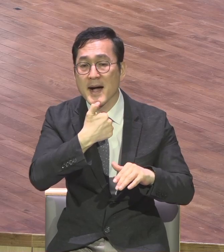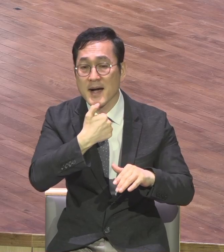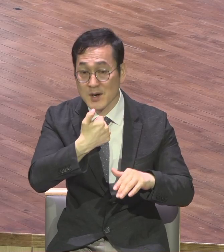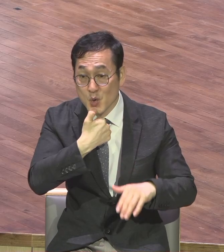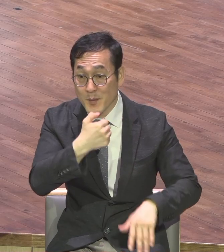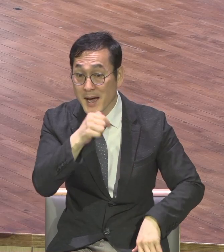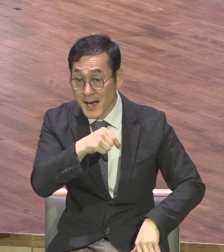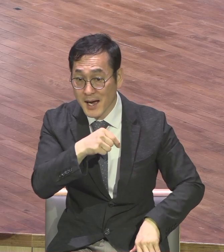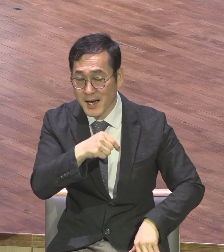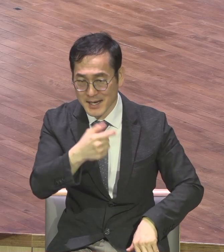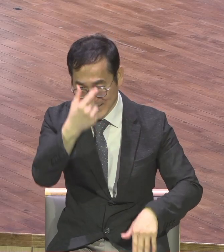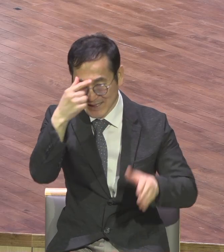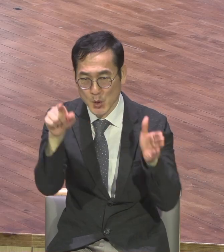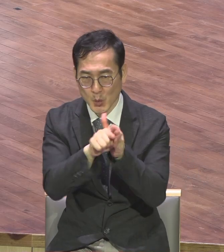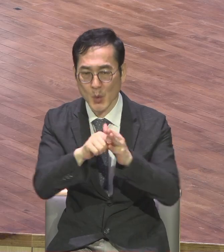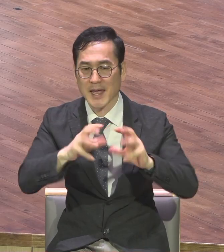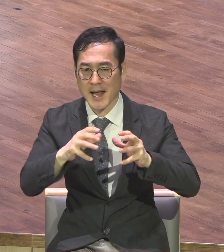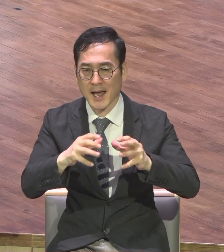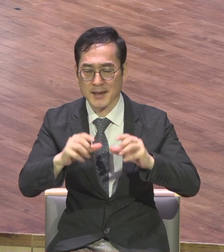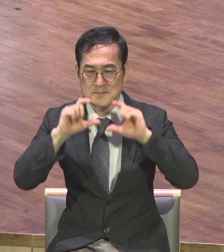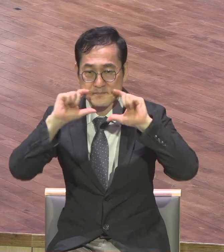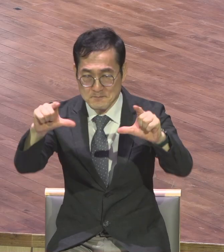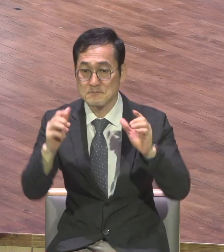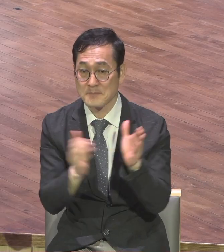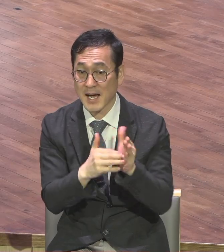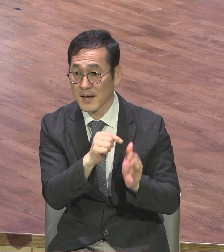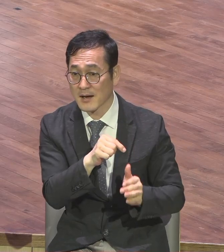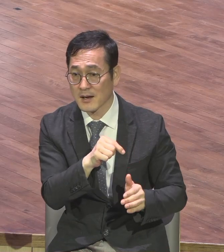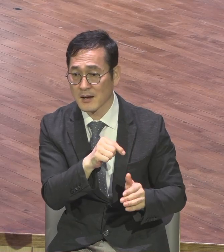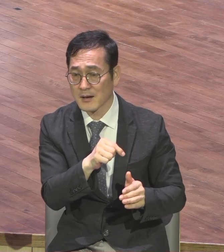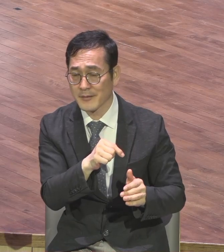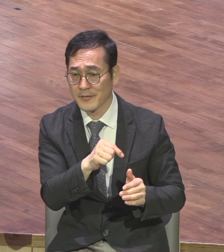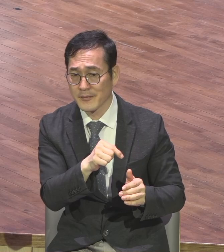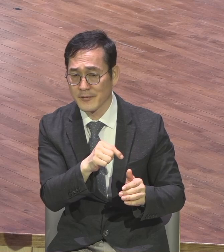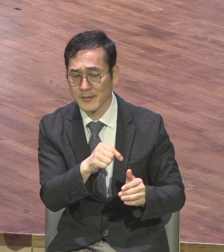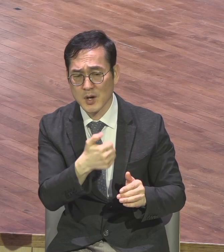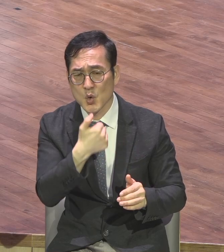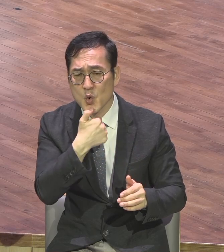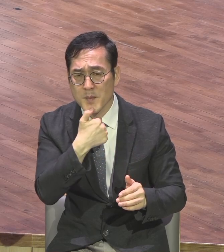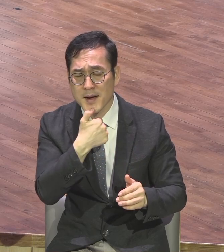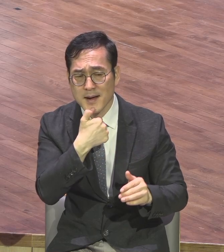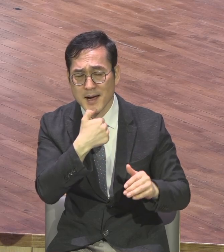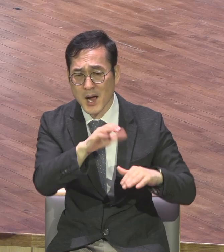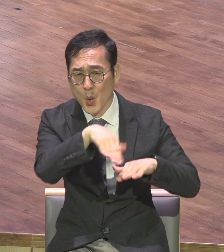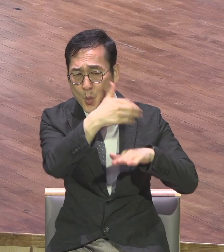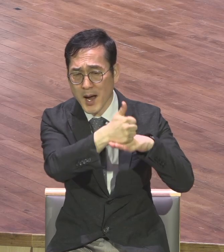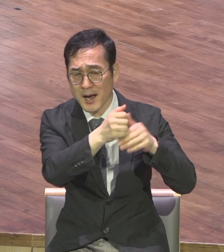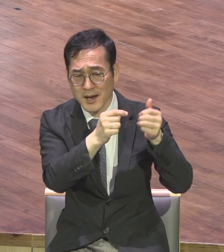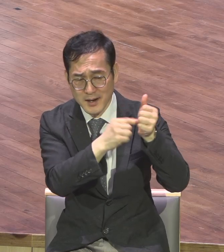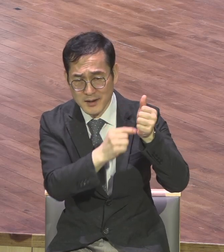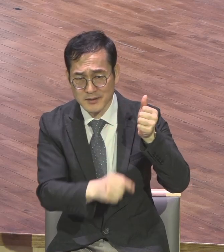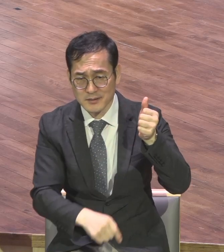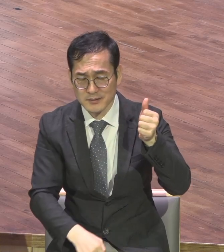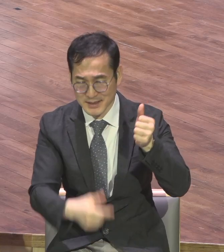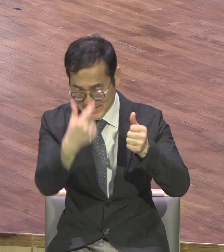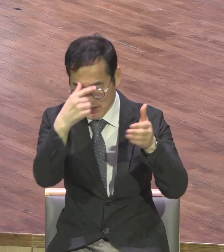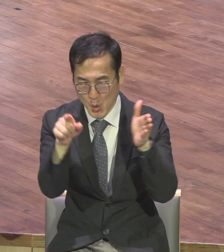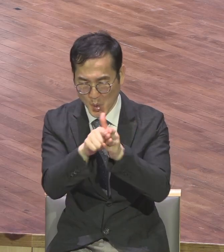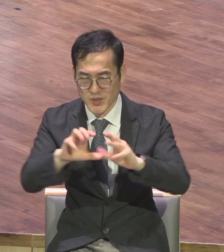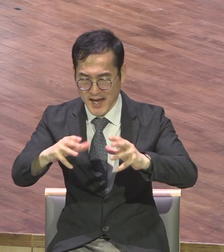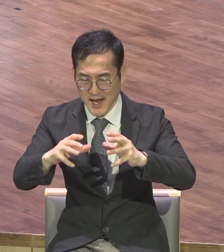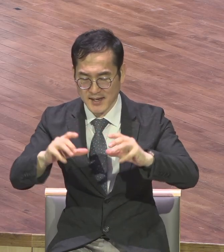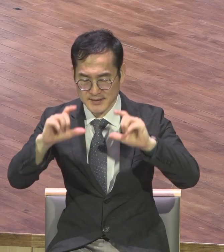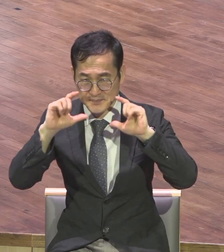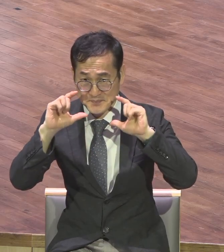아니에요. 한국 말 것도 없고 기독교 국가로 로마 당대 최강대국 로마